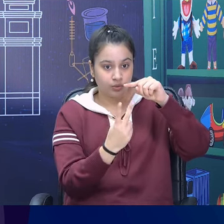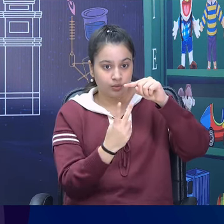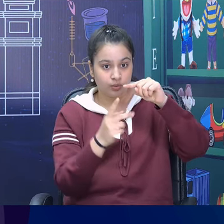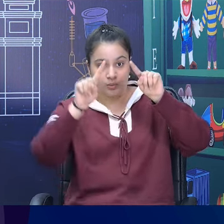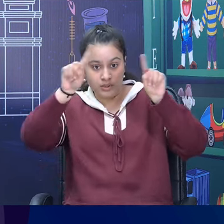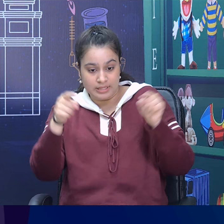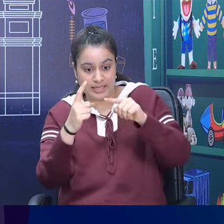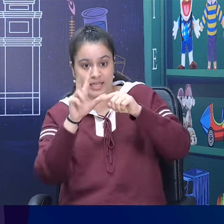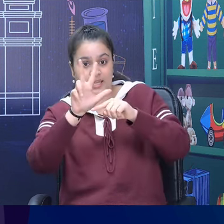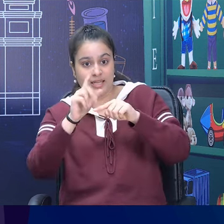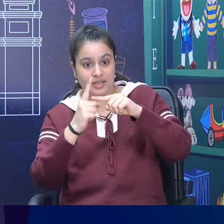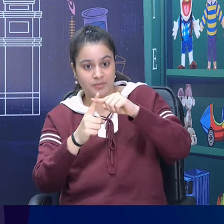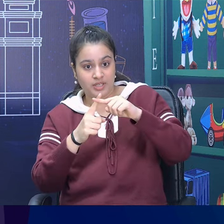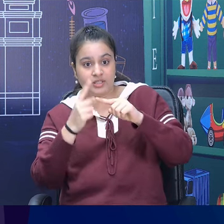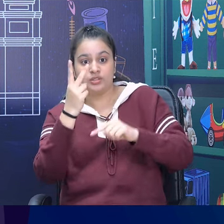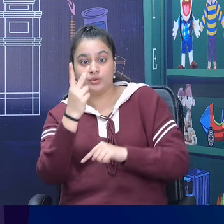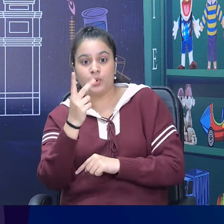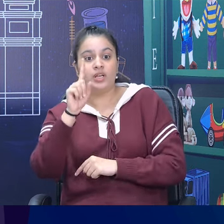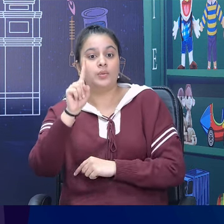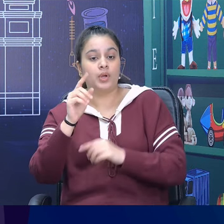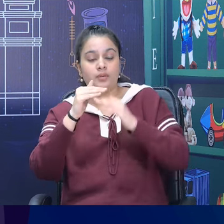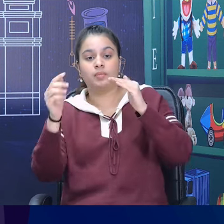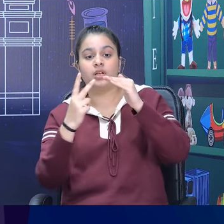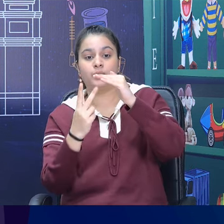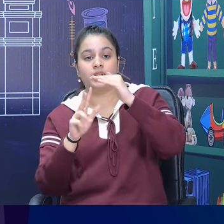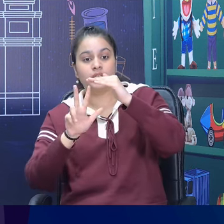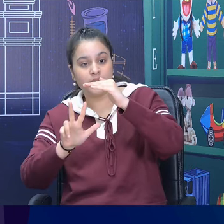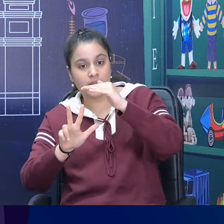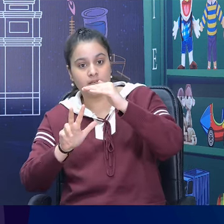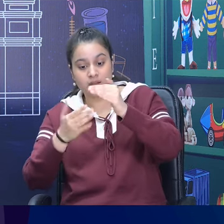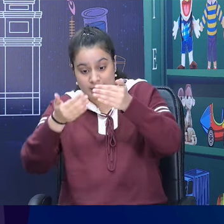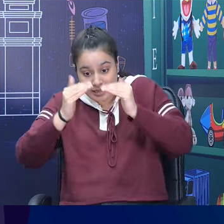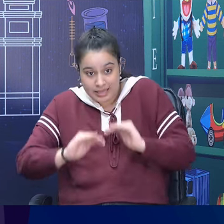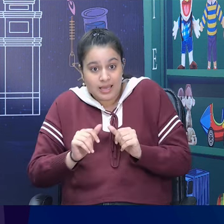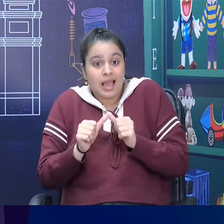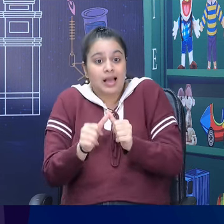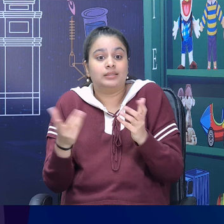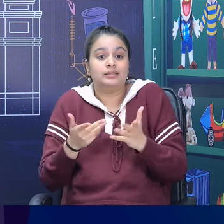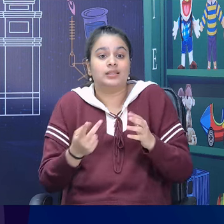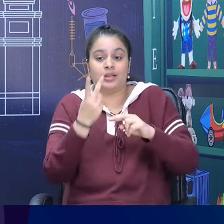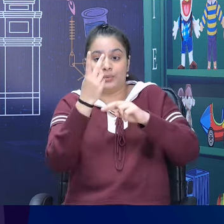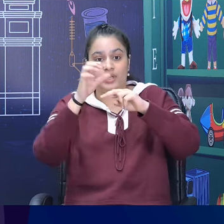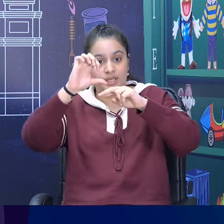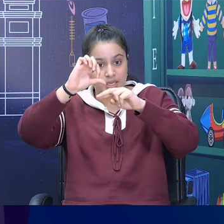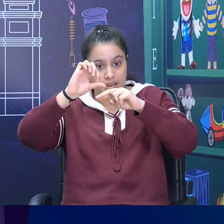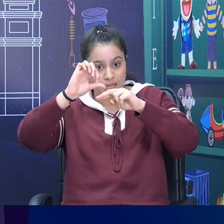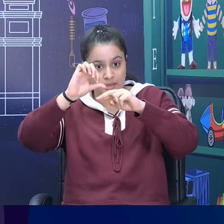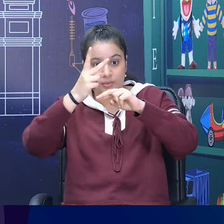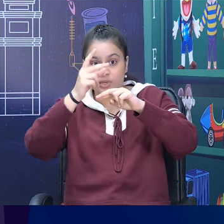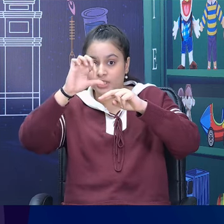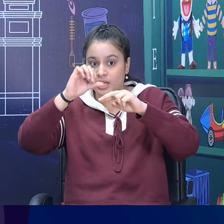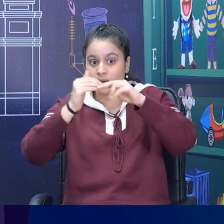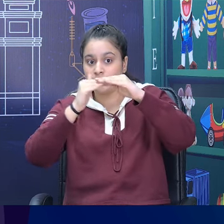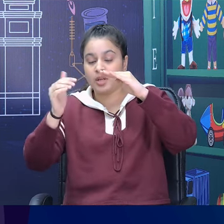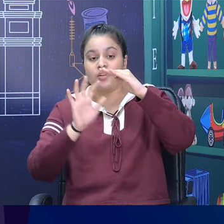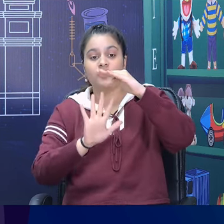हमारा रिजल्ट आता है वह आता है 29 बा 28 और जब 29 / 28 को हम टू से डिवाइड करते हैं तो